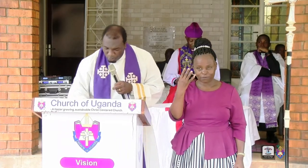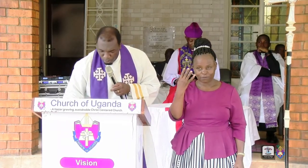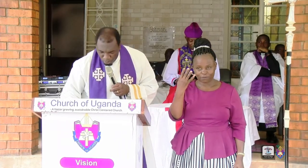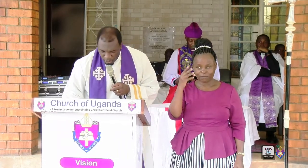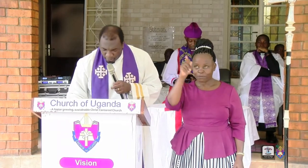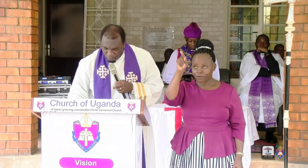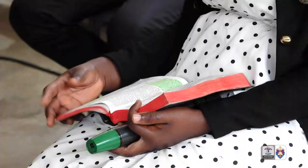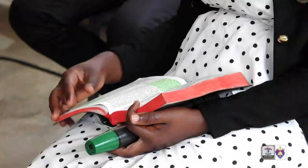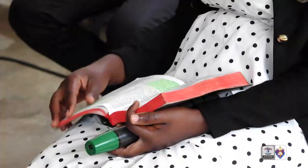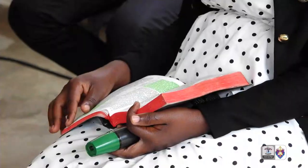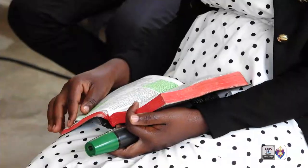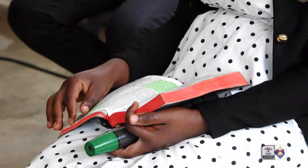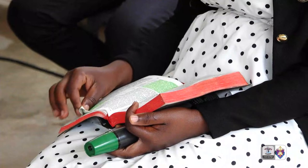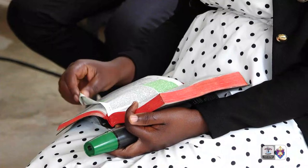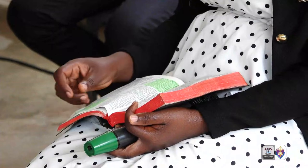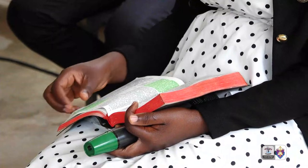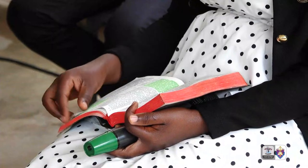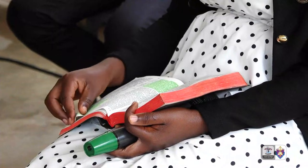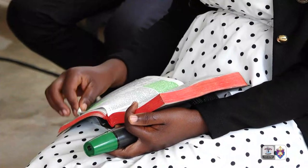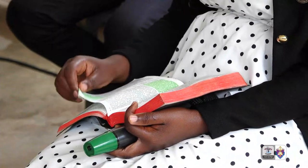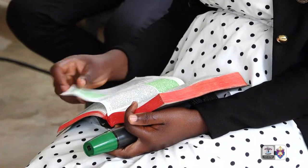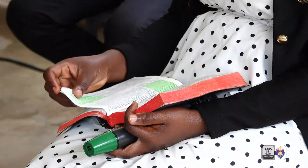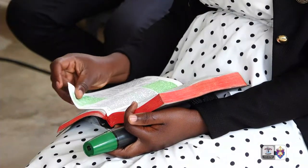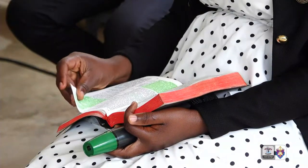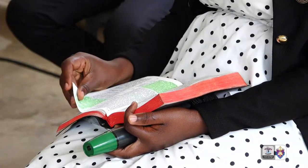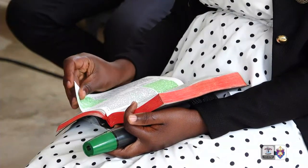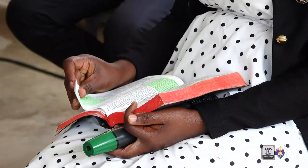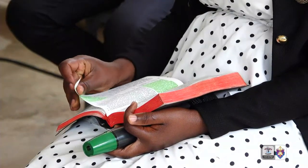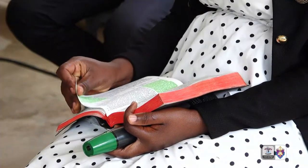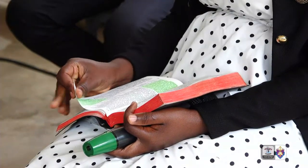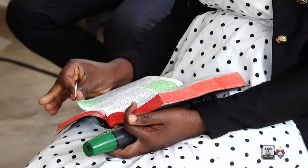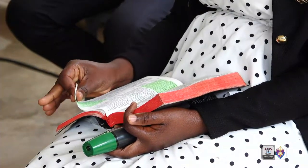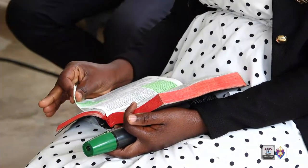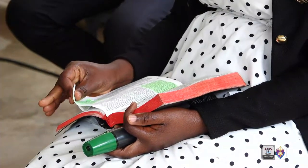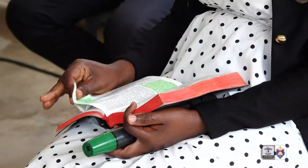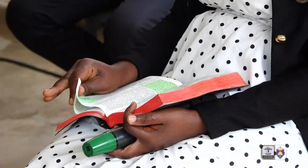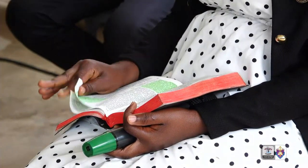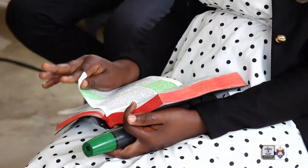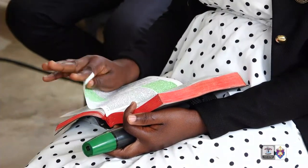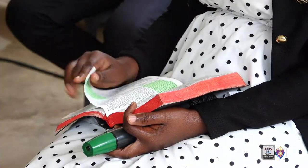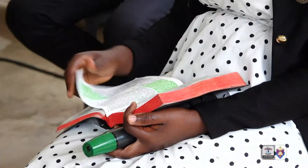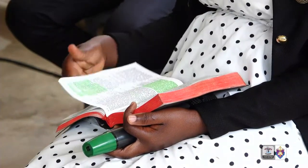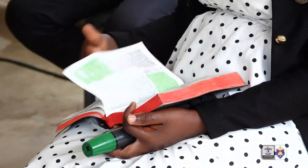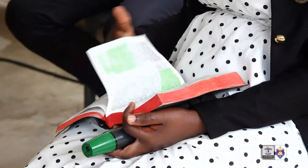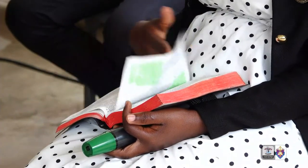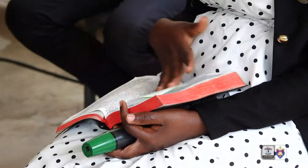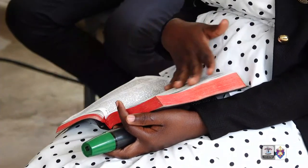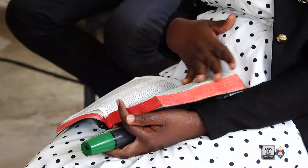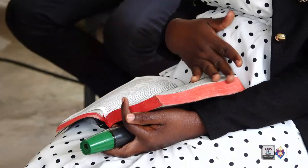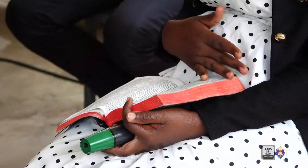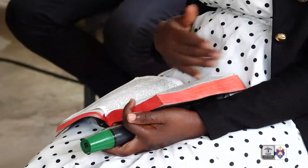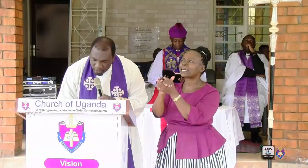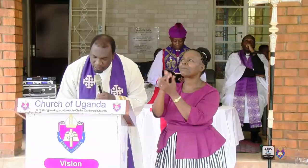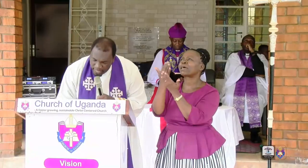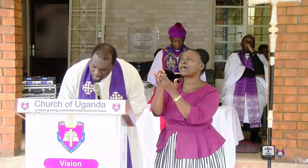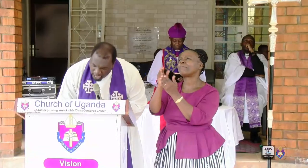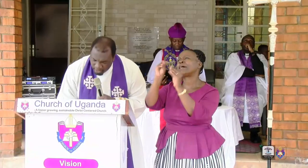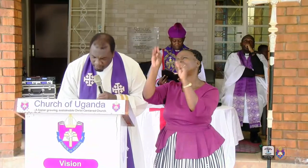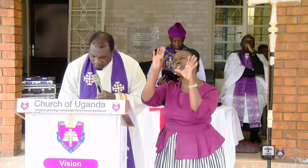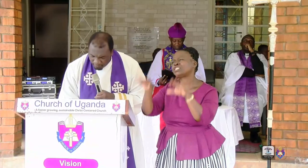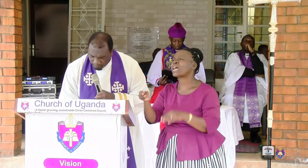asatu mulumu katusome. Mu kiseera ekyo abayigirizwa baali nga bamwegayirira nga bagamba nti rabbi